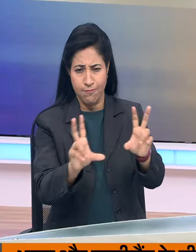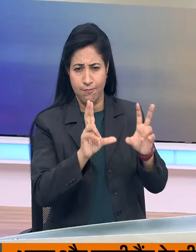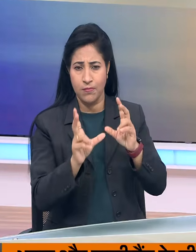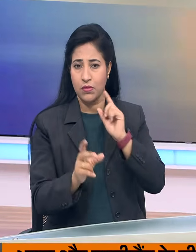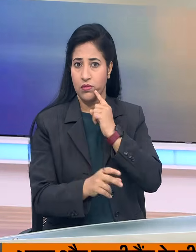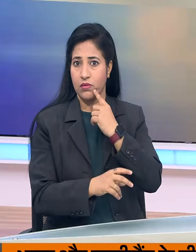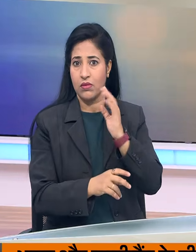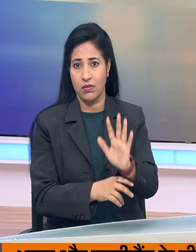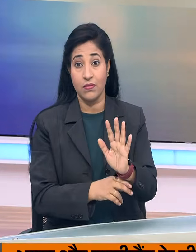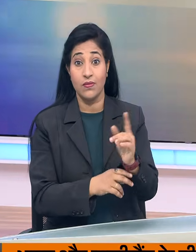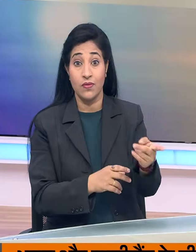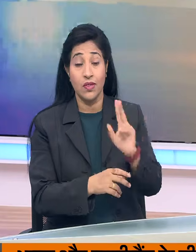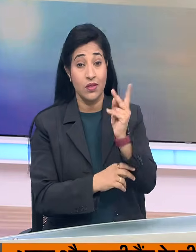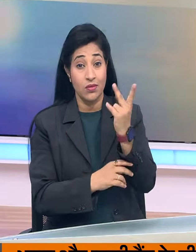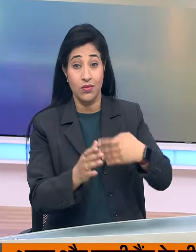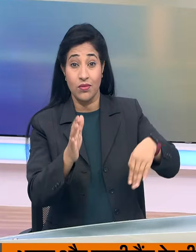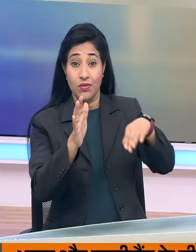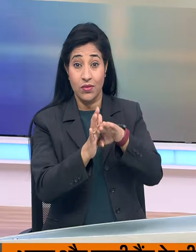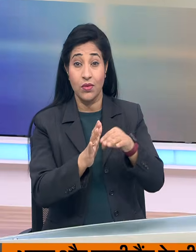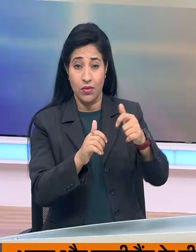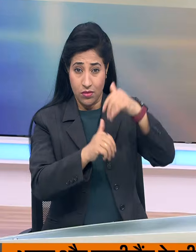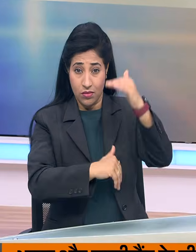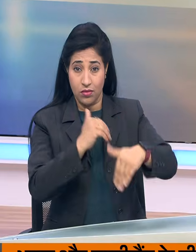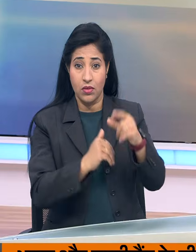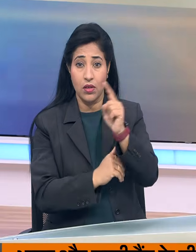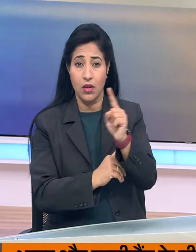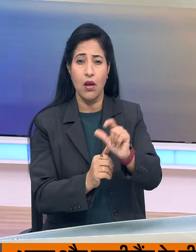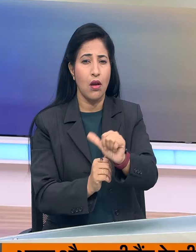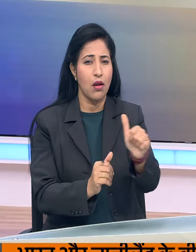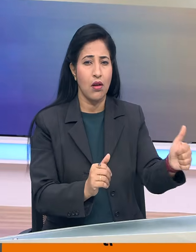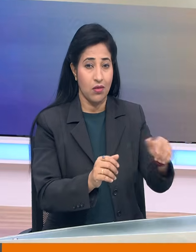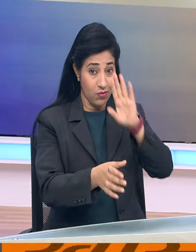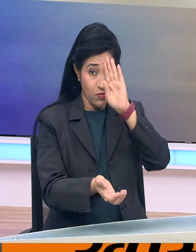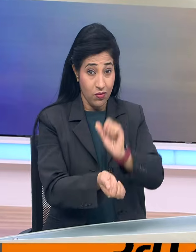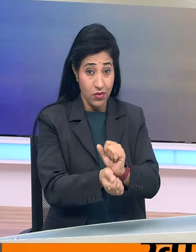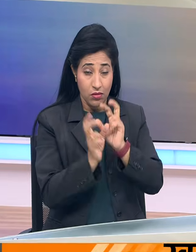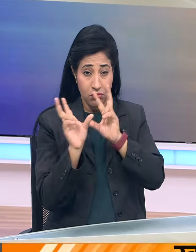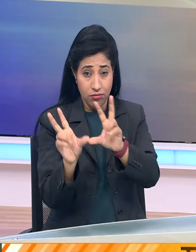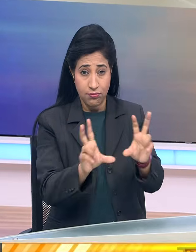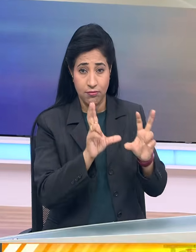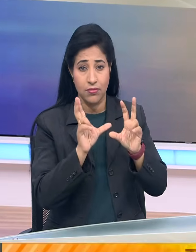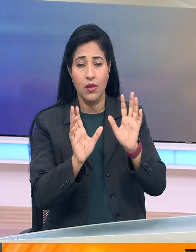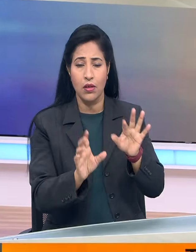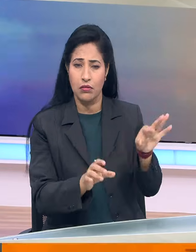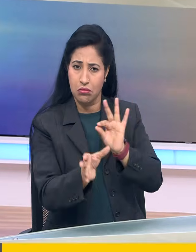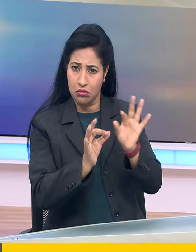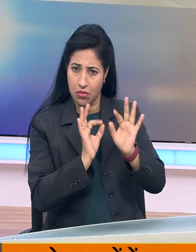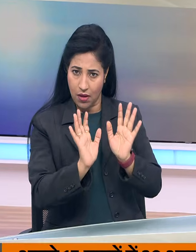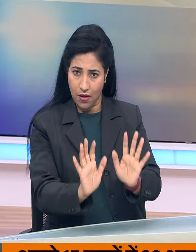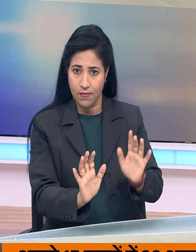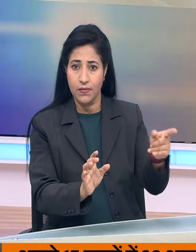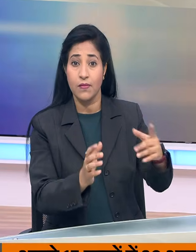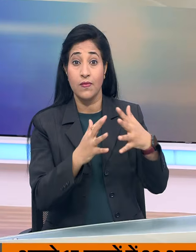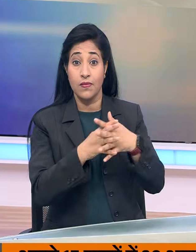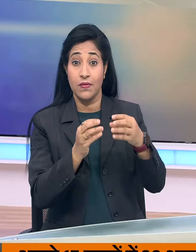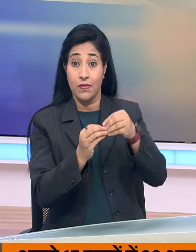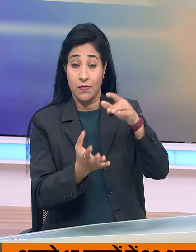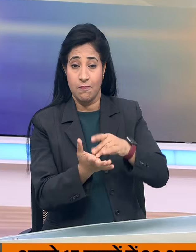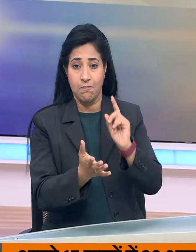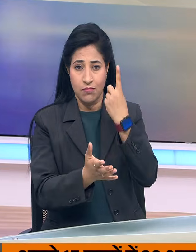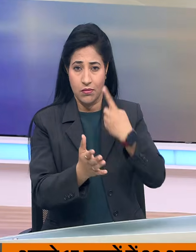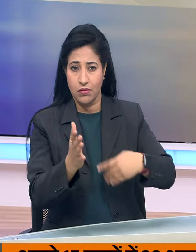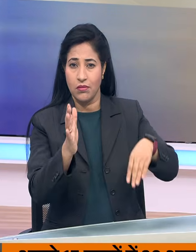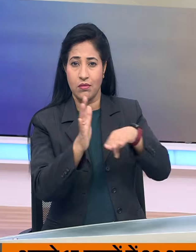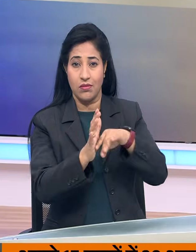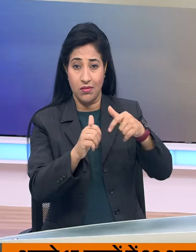किए हैं। दूसरे चरण के मतदान के लिए 11 अतिरिक्त पुलिस पर्यवेक्षक नियुक्त किए गए हैं। पश्चिम बंगाल में पहले चरण